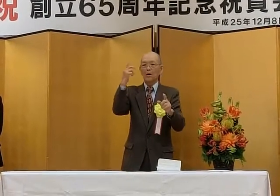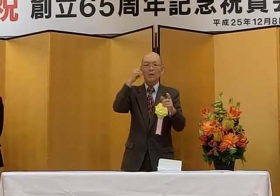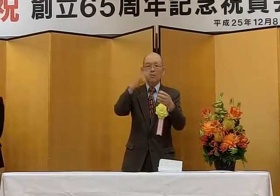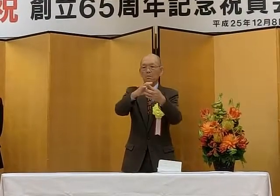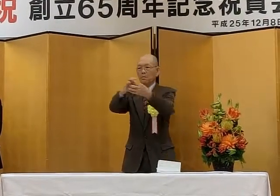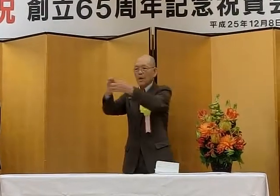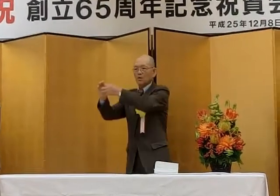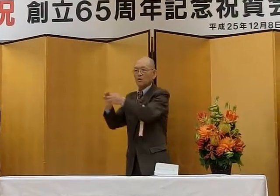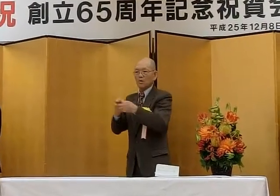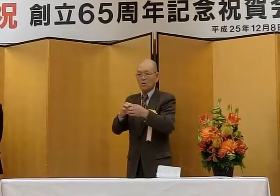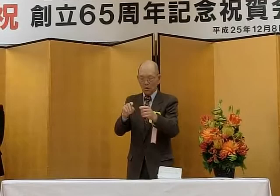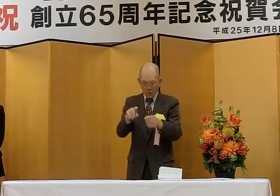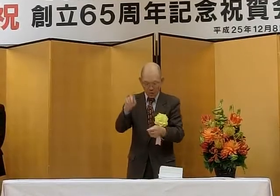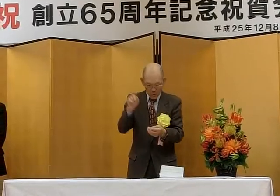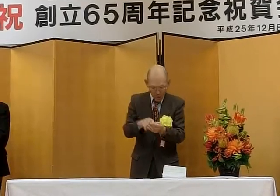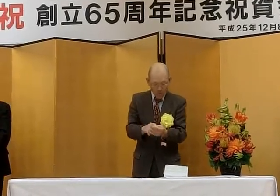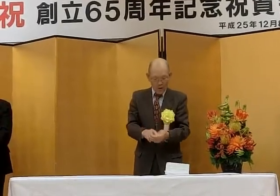東京都聴覚障害者連盟